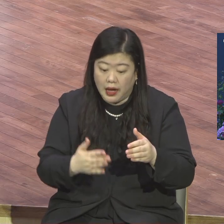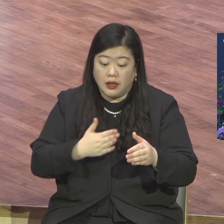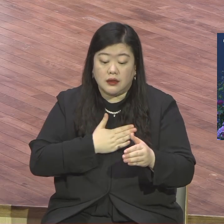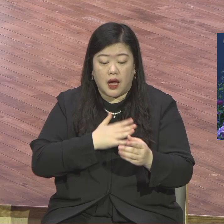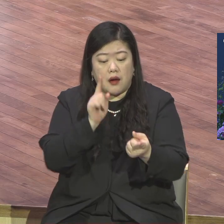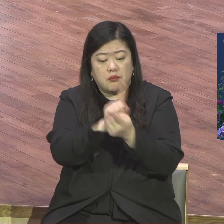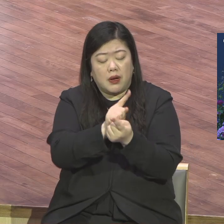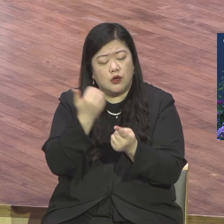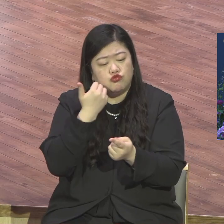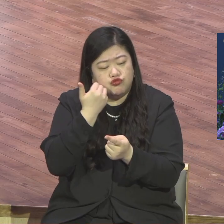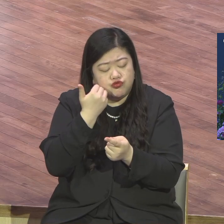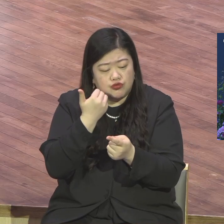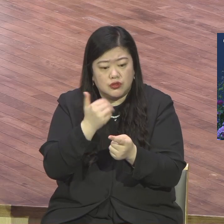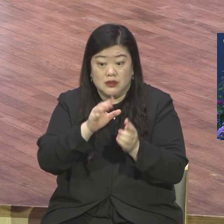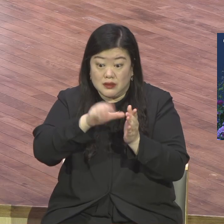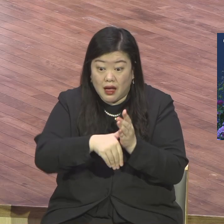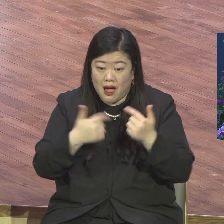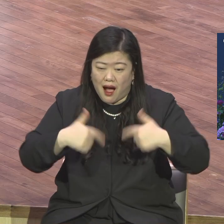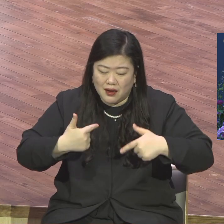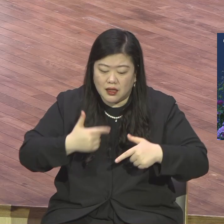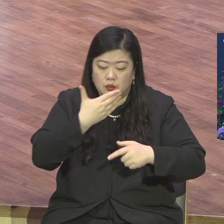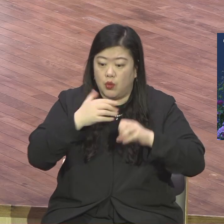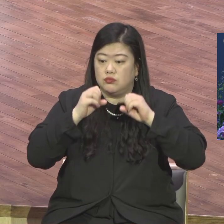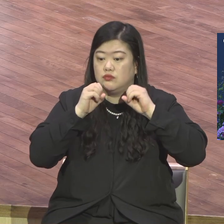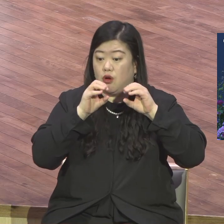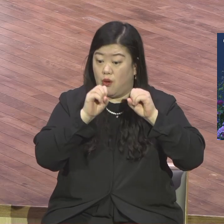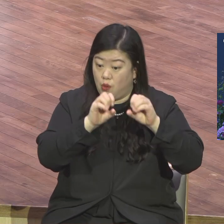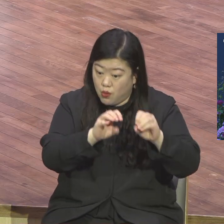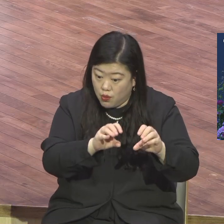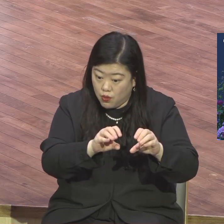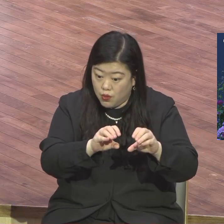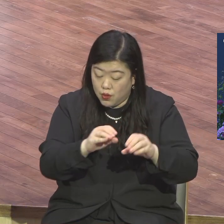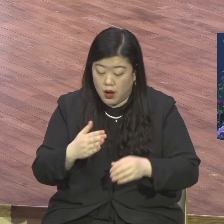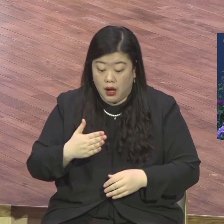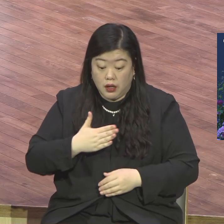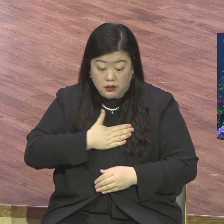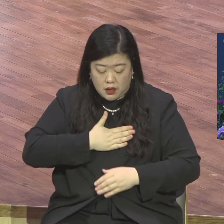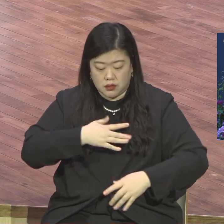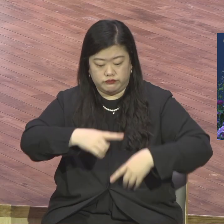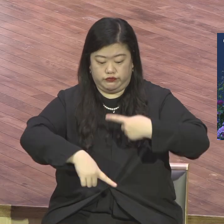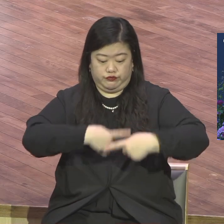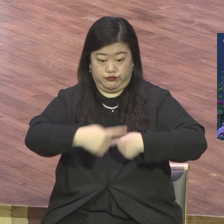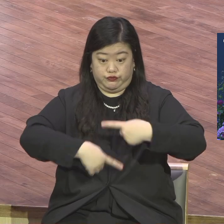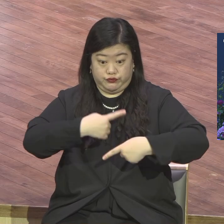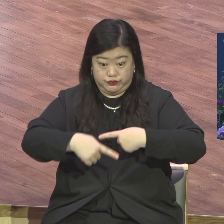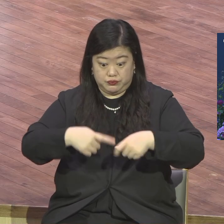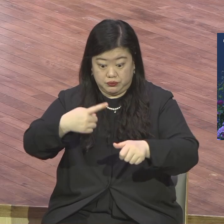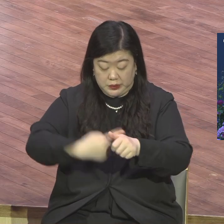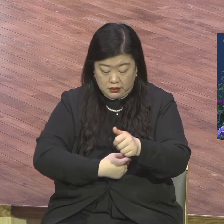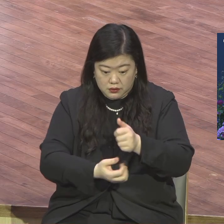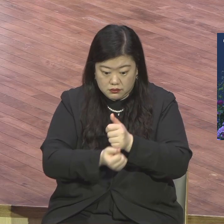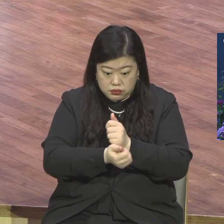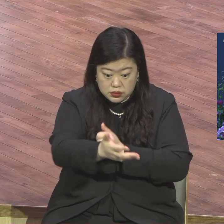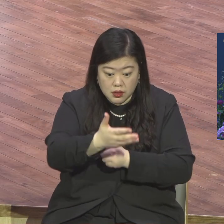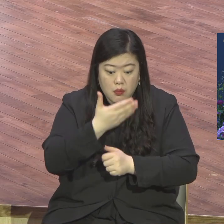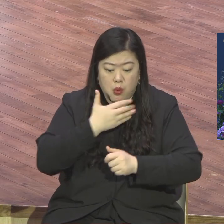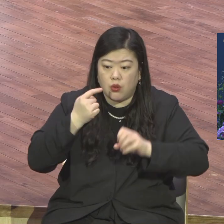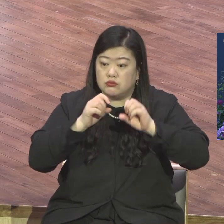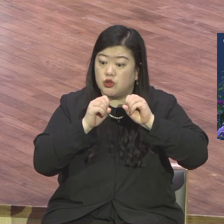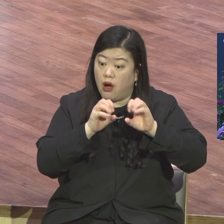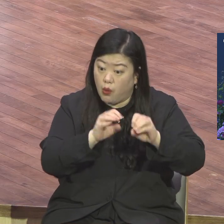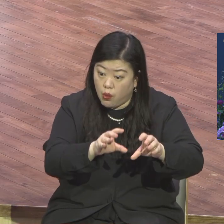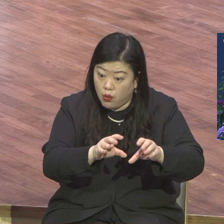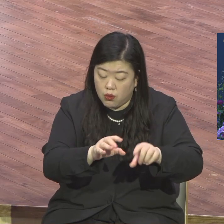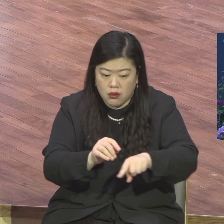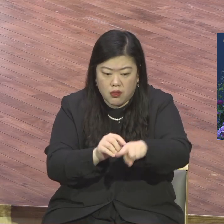삶의 현장, 그 현장에 나를 통해서 모든 불신 문화가 사라지고 복음